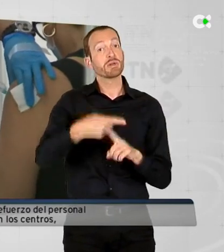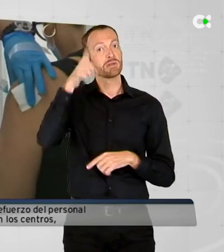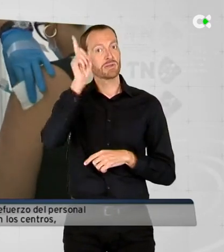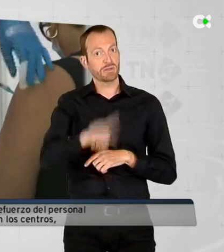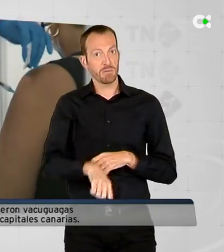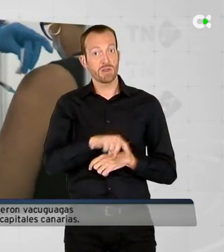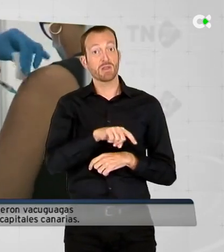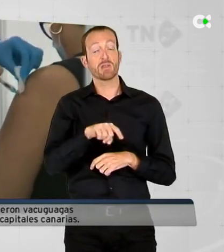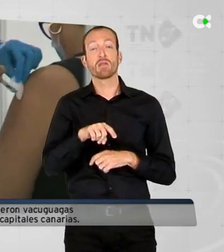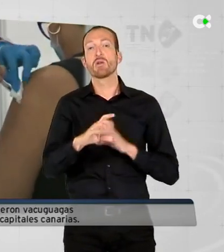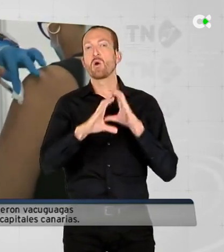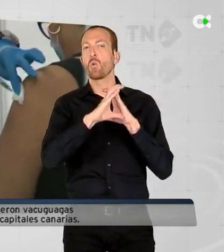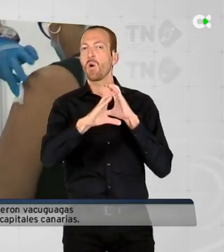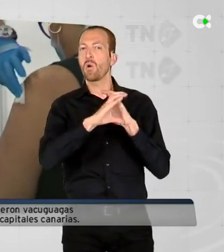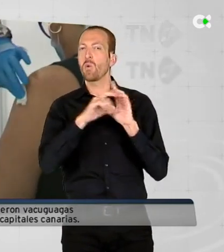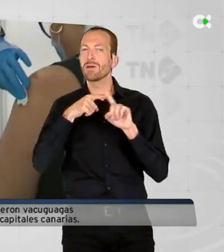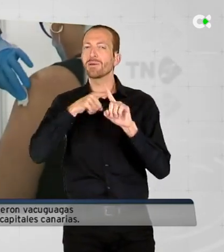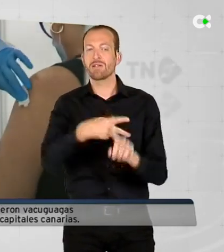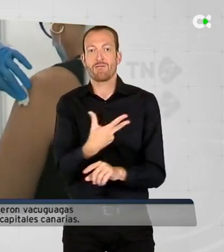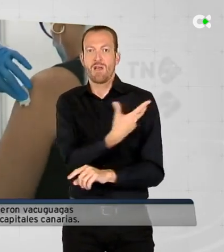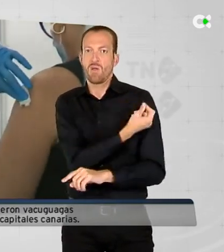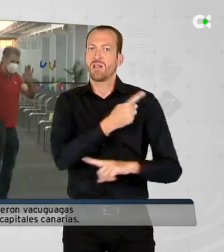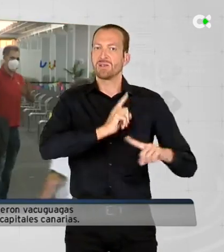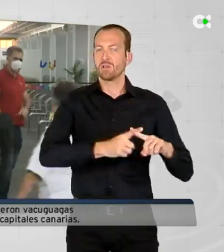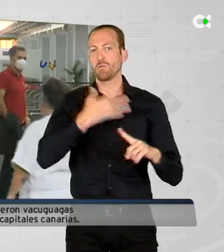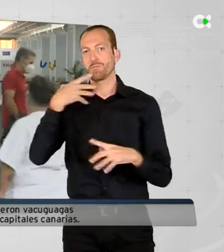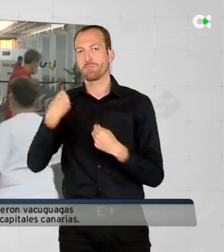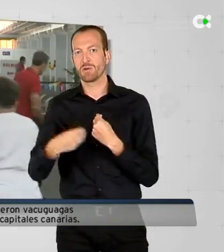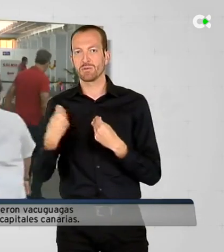personal en los centros se unieron vacuaguas en las capitales canarias